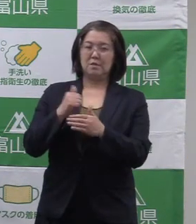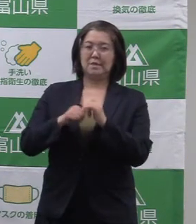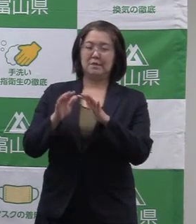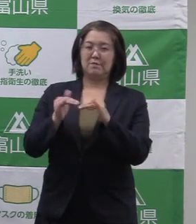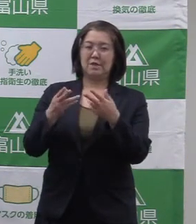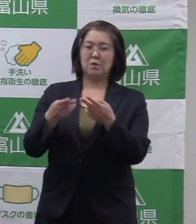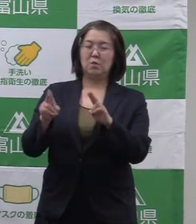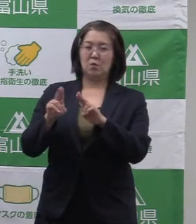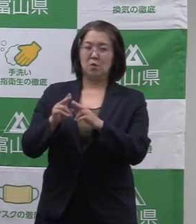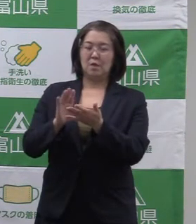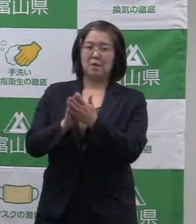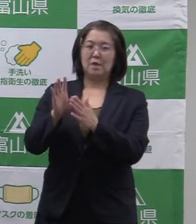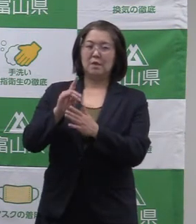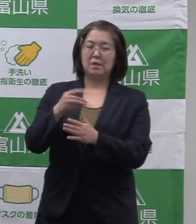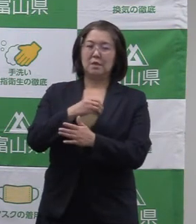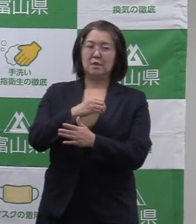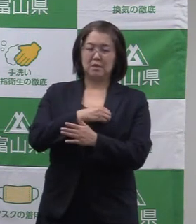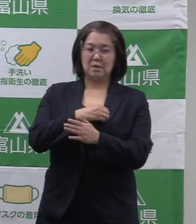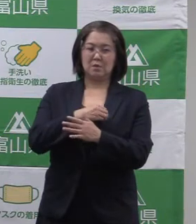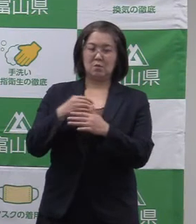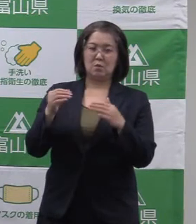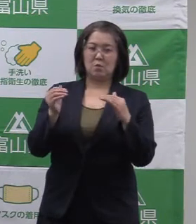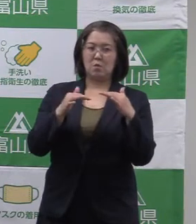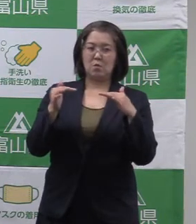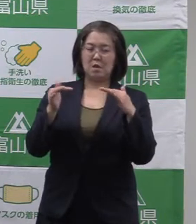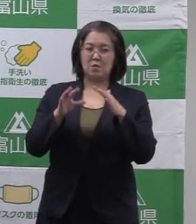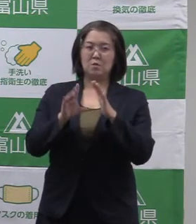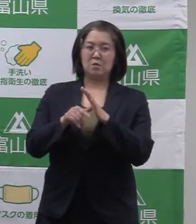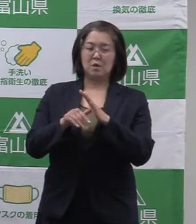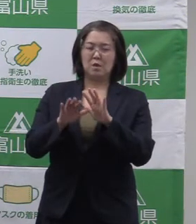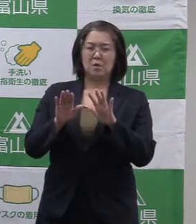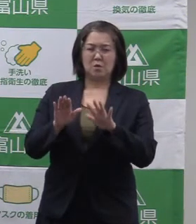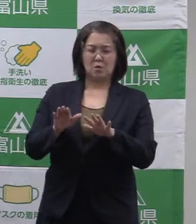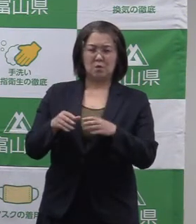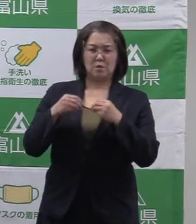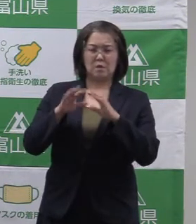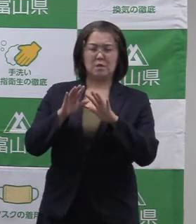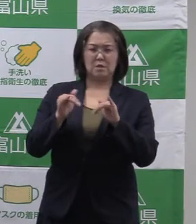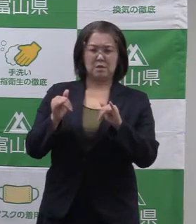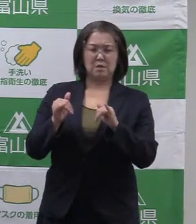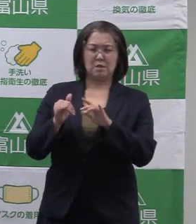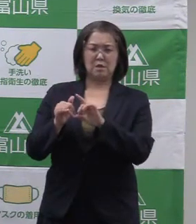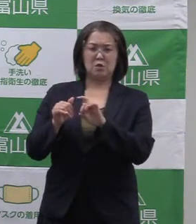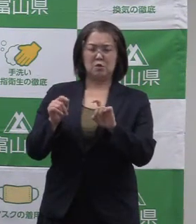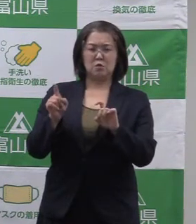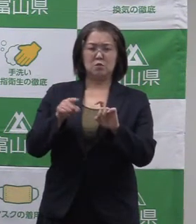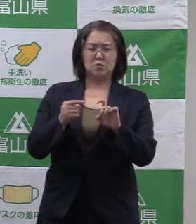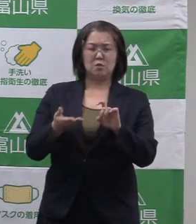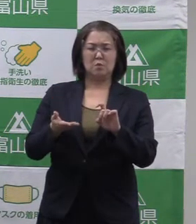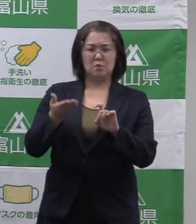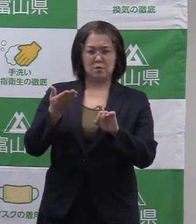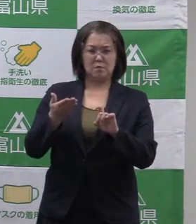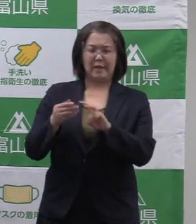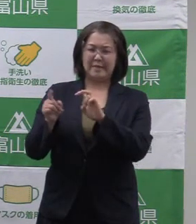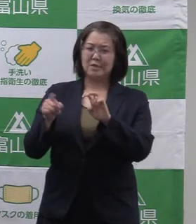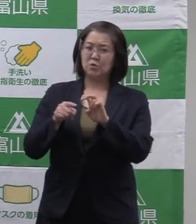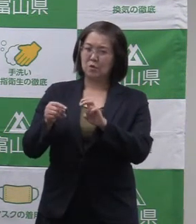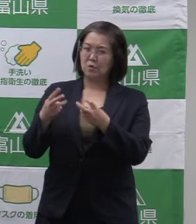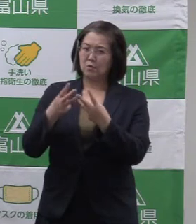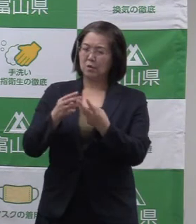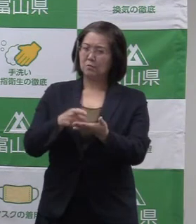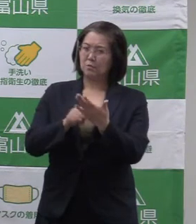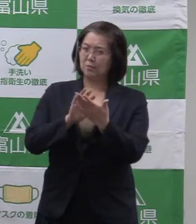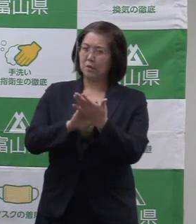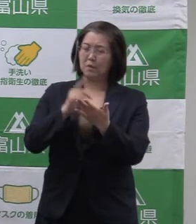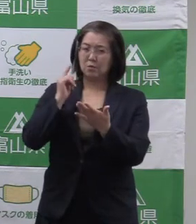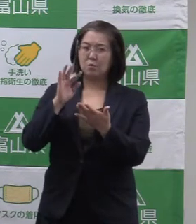懇談会の中で、まあ、今日の感染者が2桁に行くんではないか、まあ、20人という数字も出てましたけれども、という話があったと